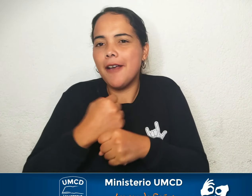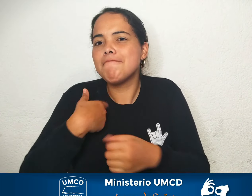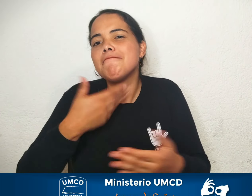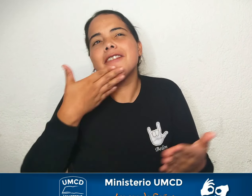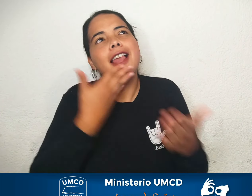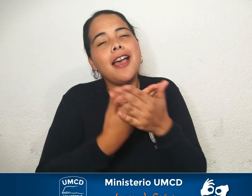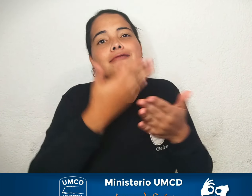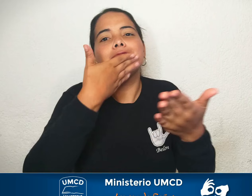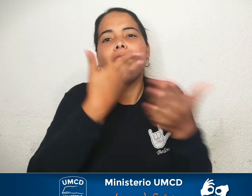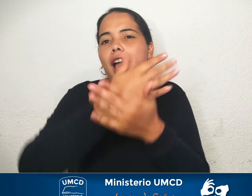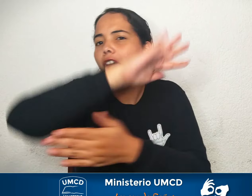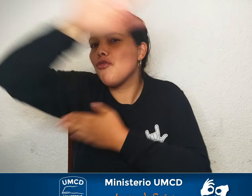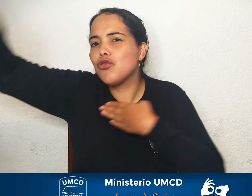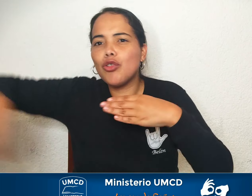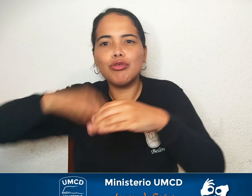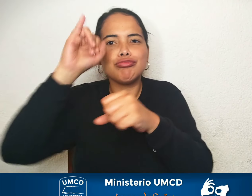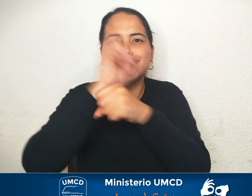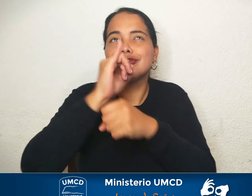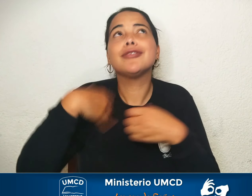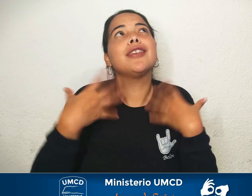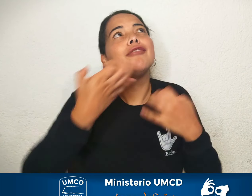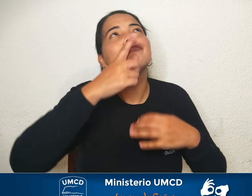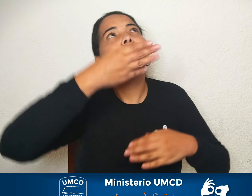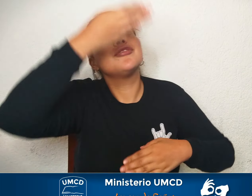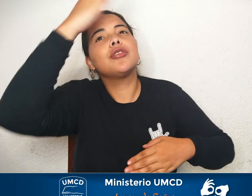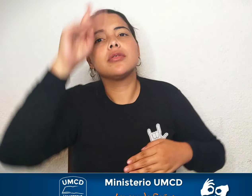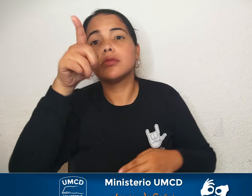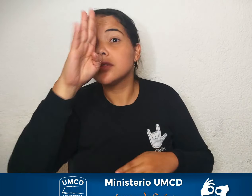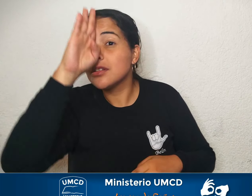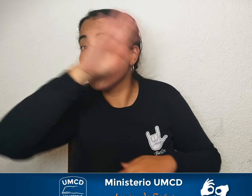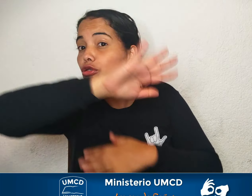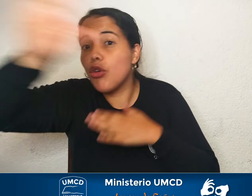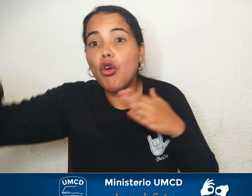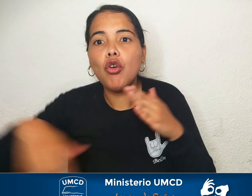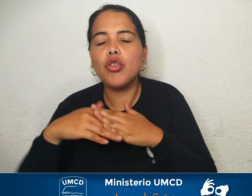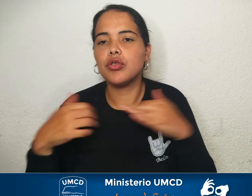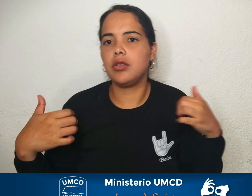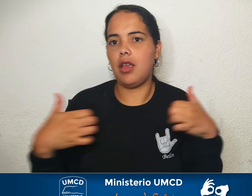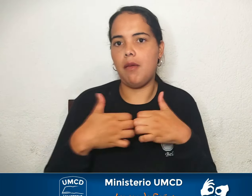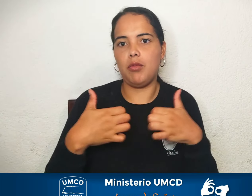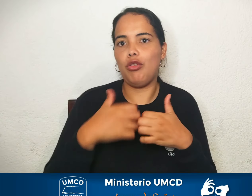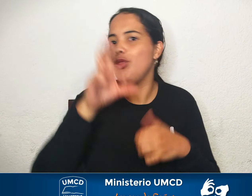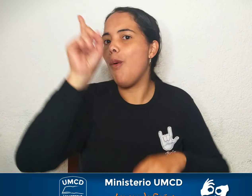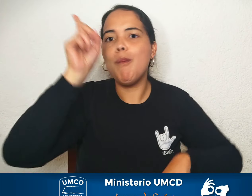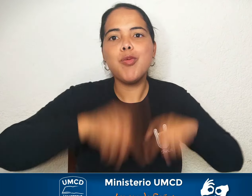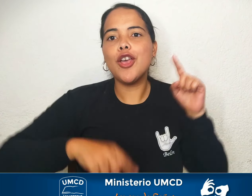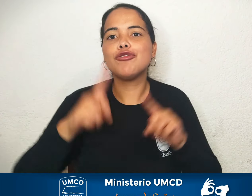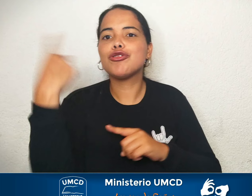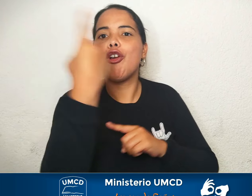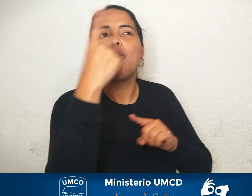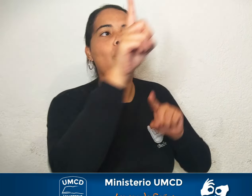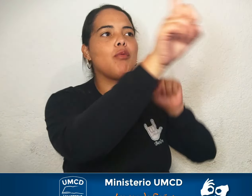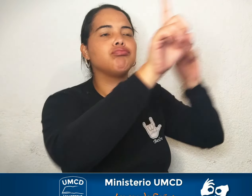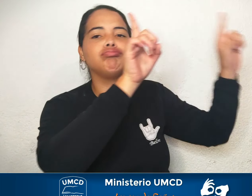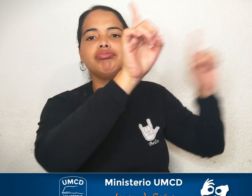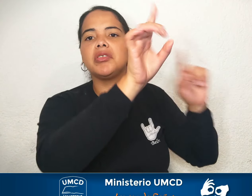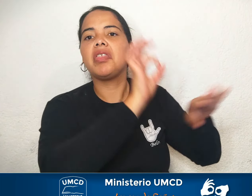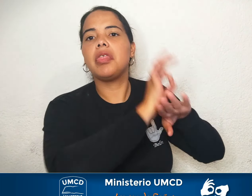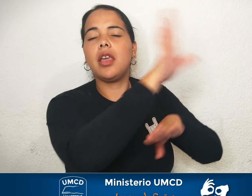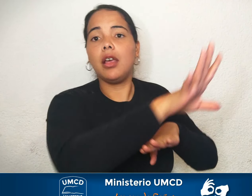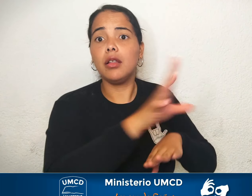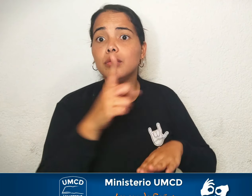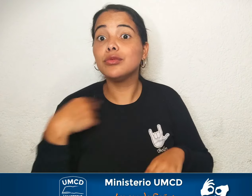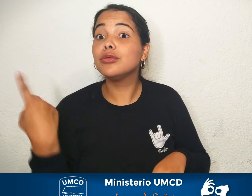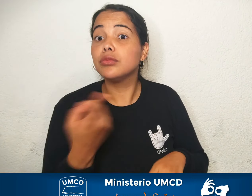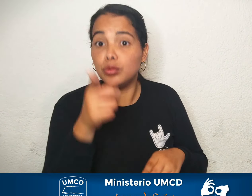Él ha hecho. Pero todos nosotros deberíamos ser colaboradores del Señor.